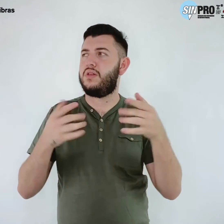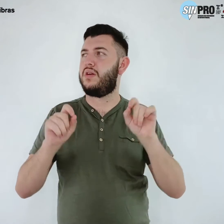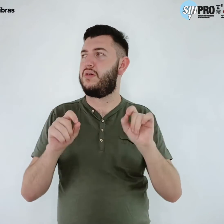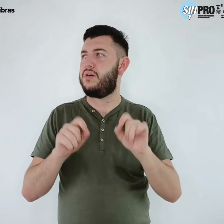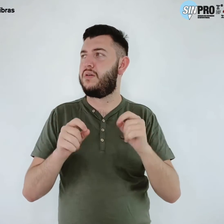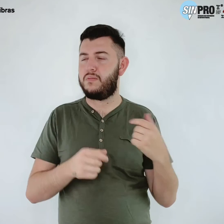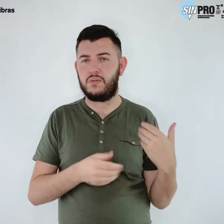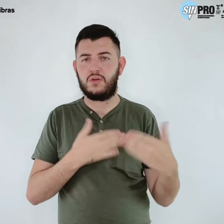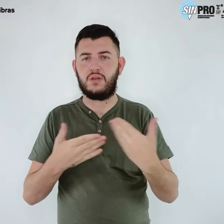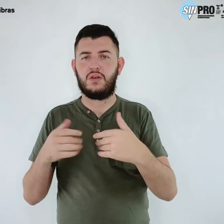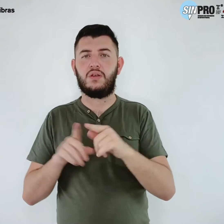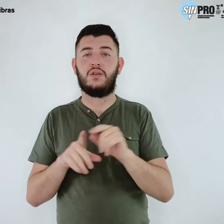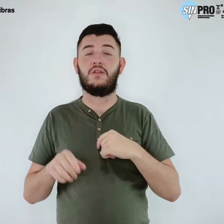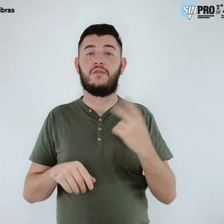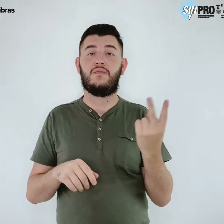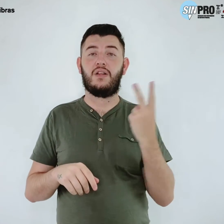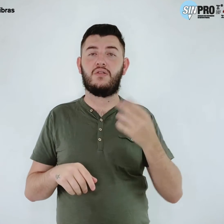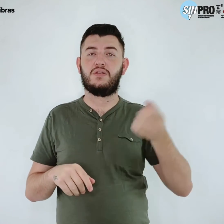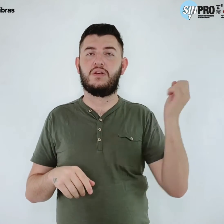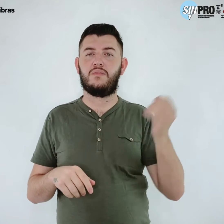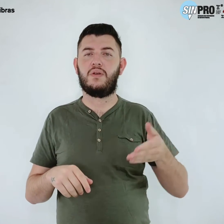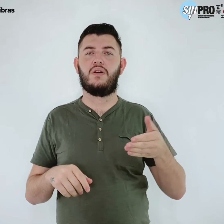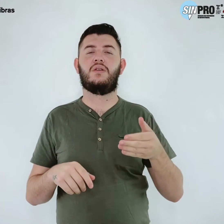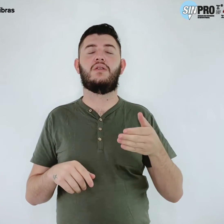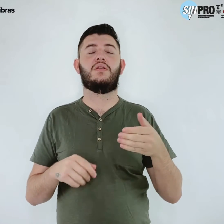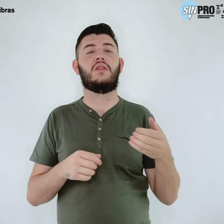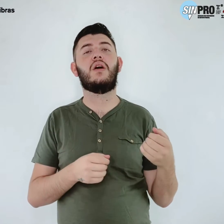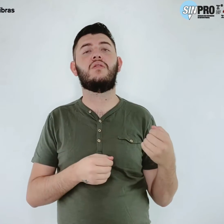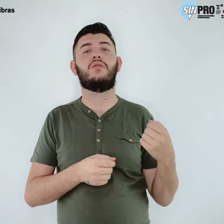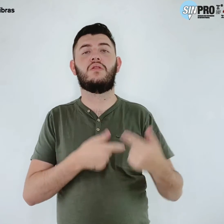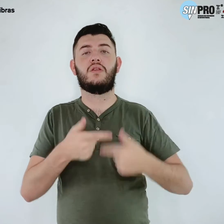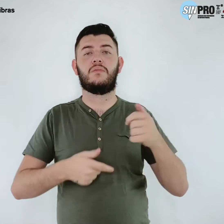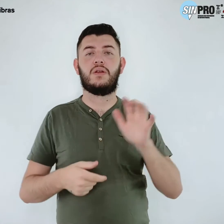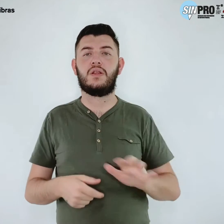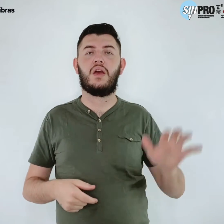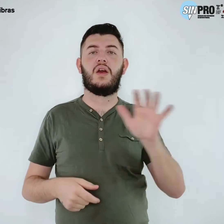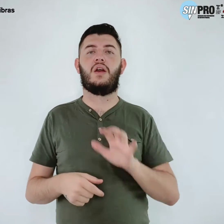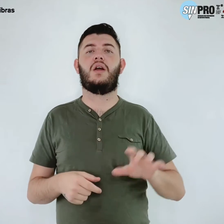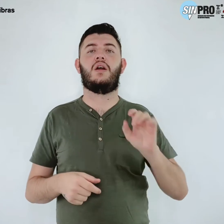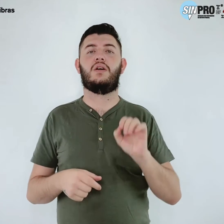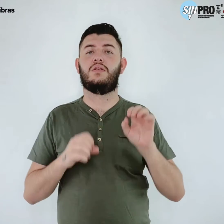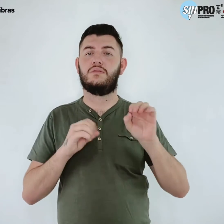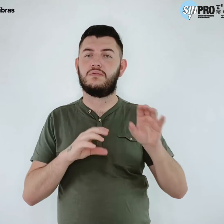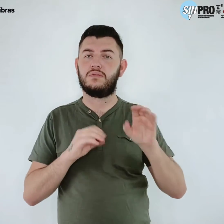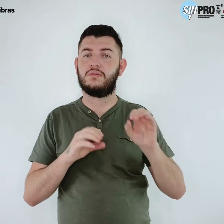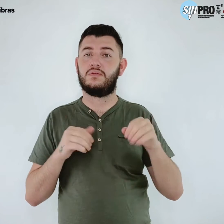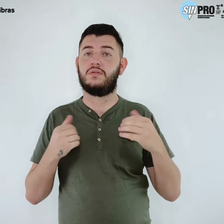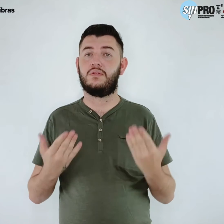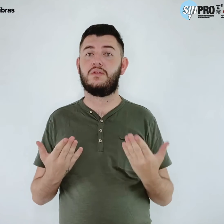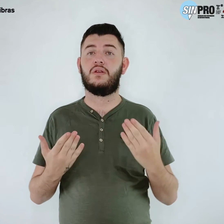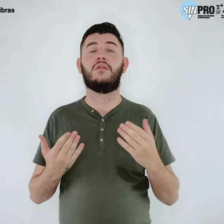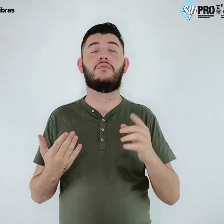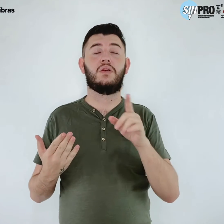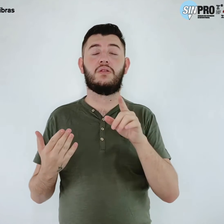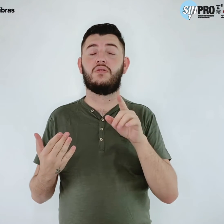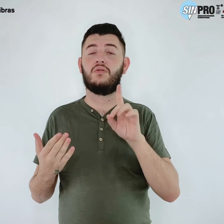o processo de desvalorização das carreiras do magistério. No Distrito Federal, enfrentamos